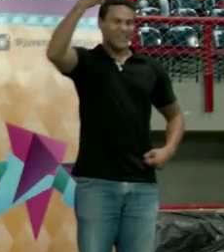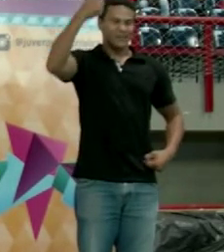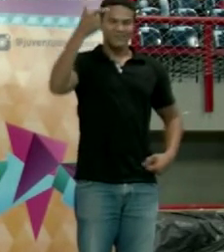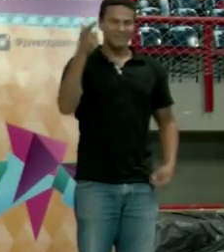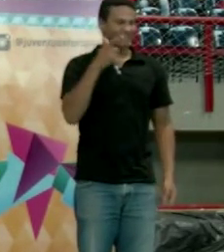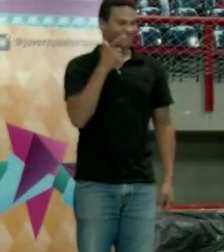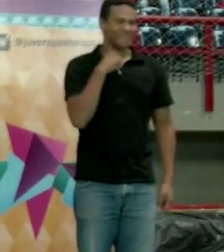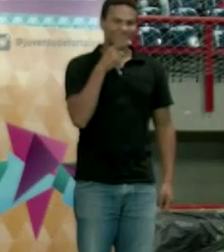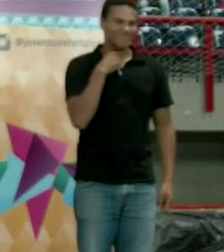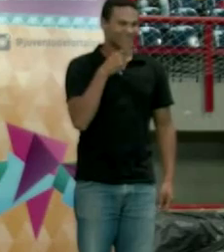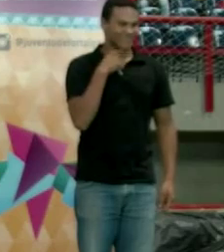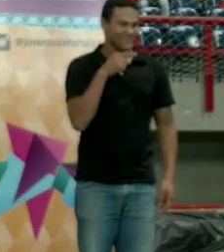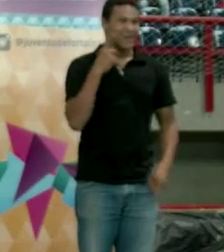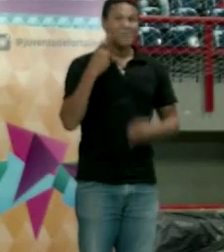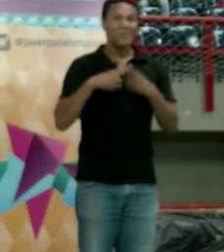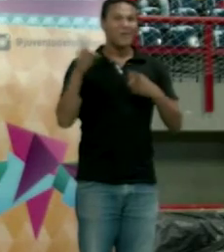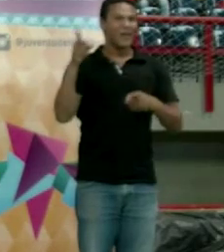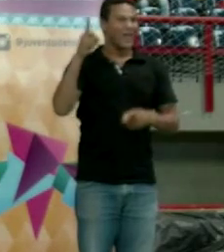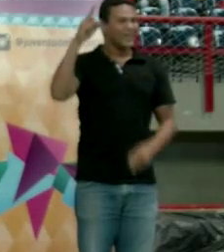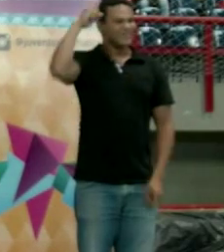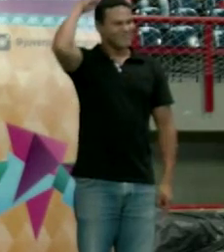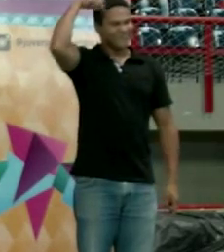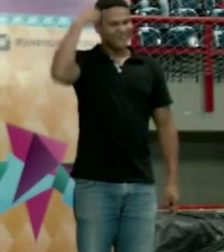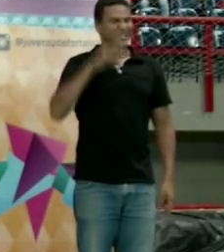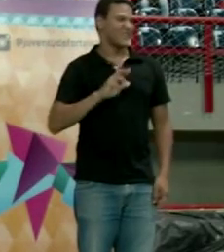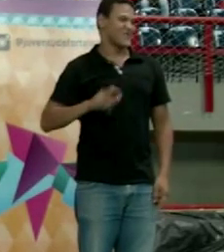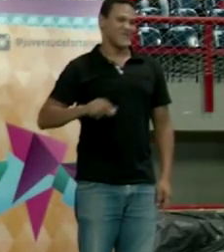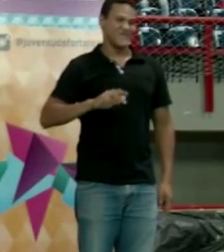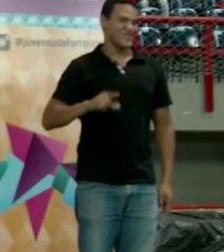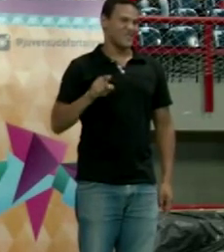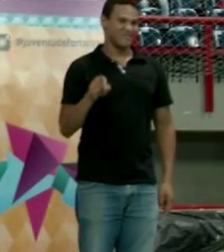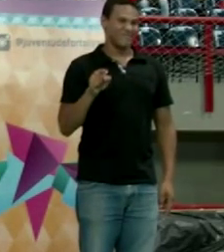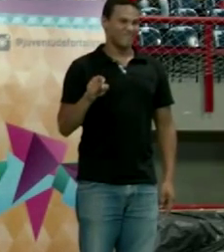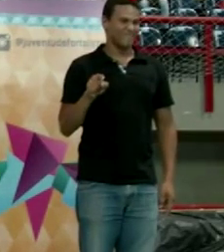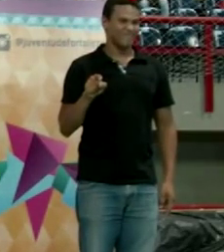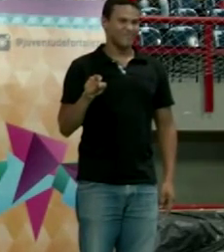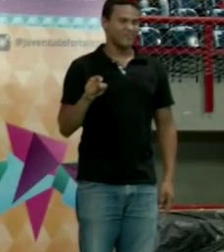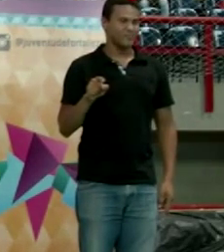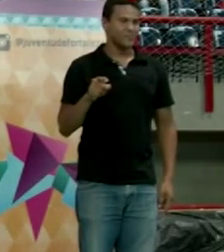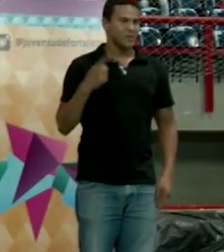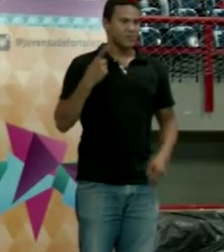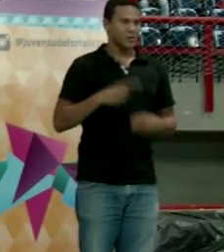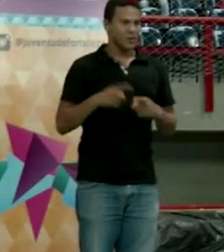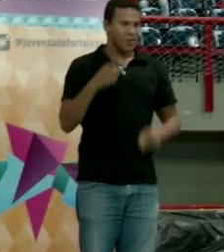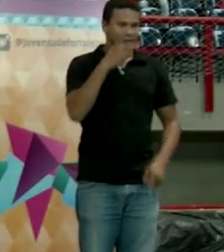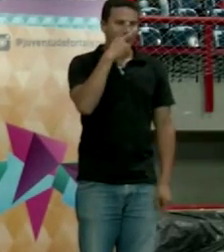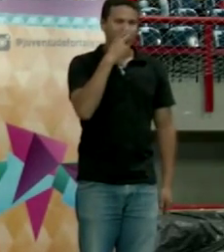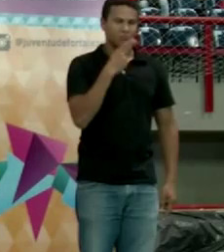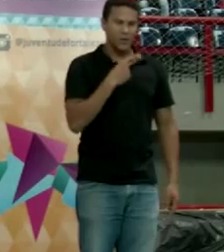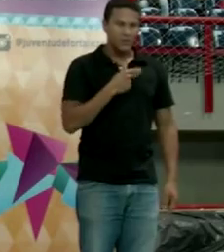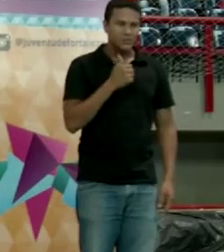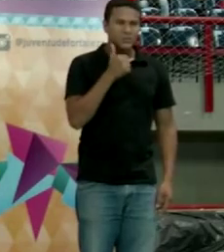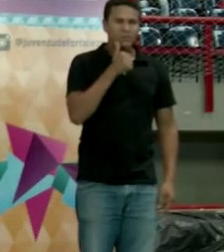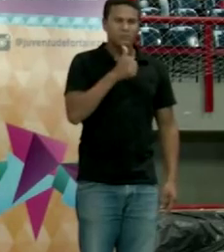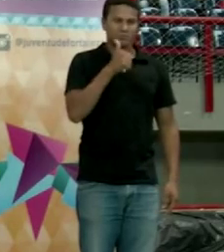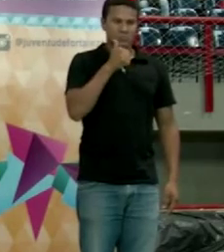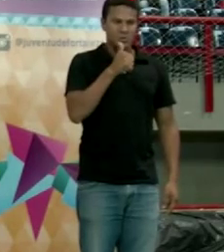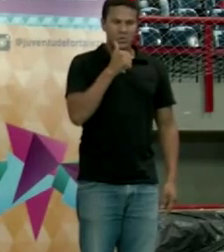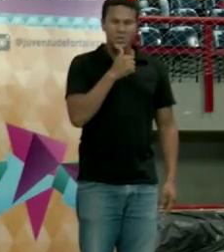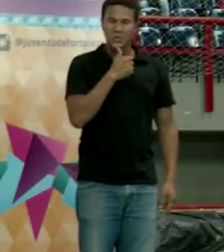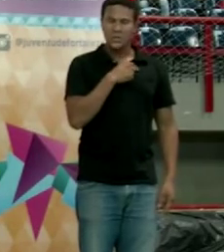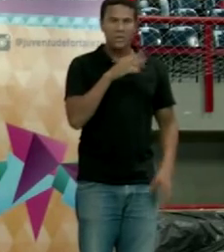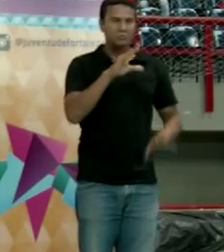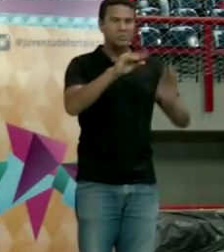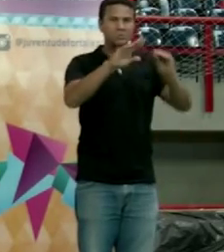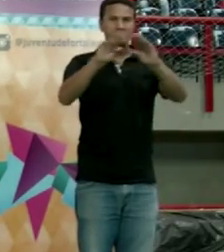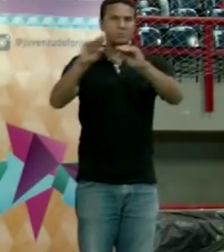esse cara não foi muito santo. Um cara que era muito mulherengo. Mulheres,